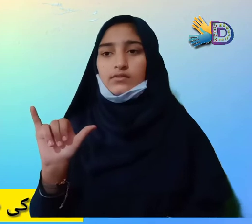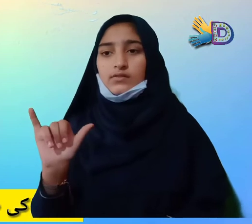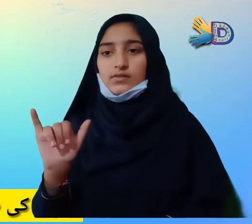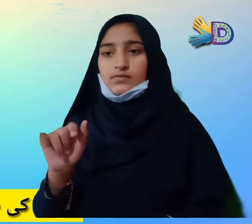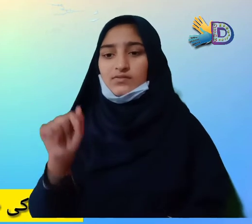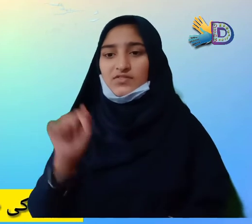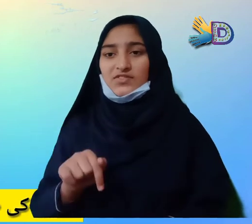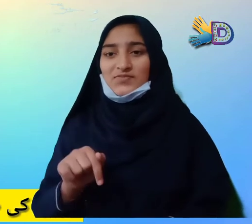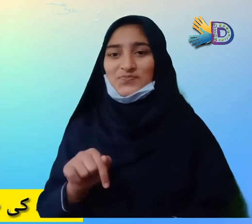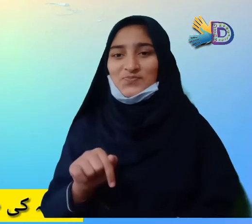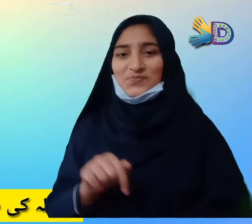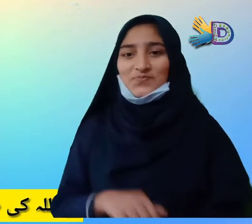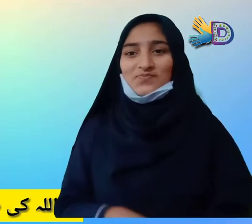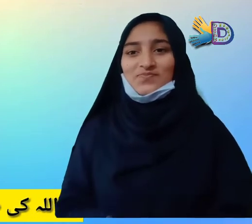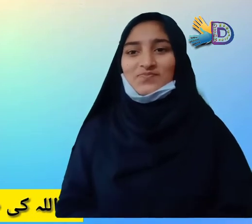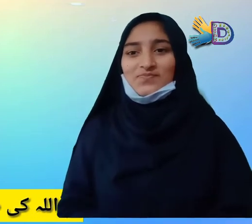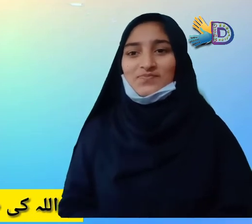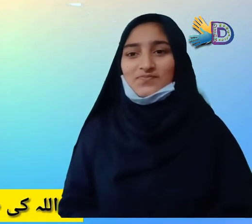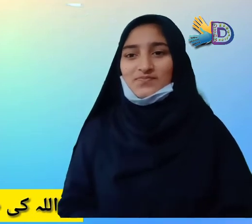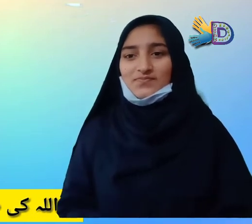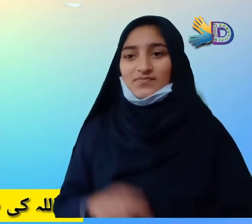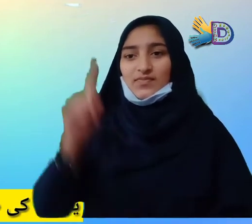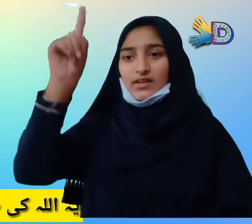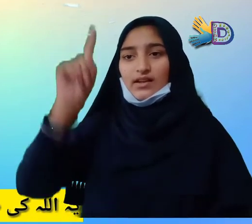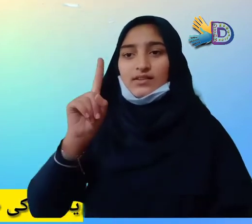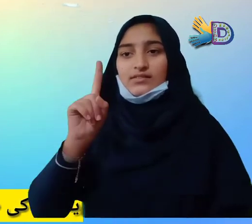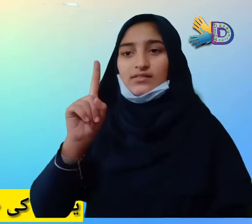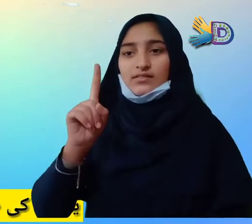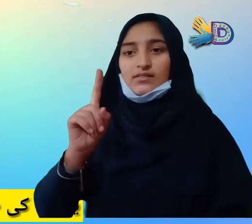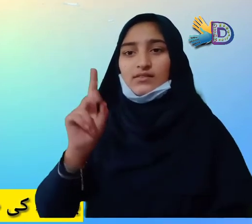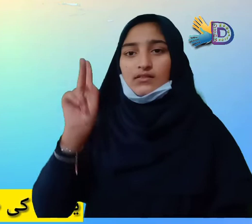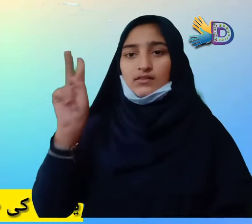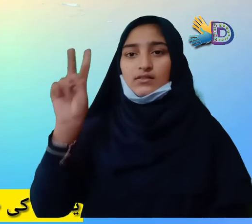ये अल्लाह की